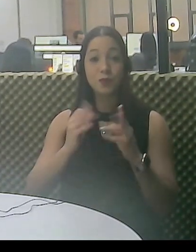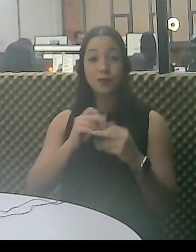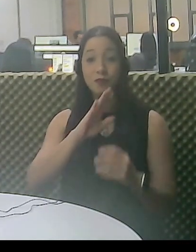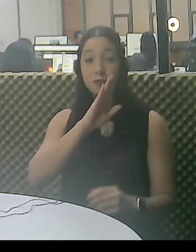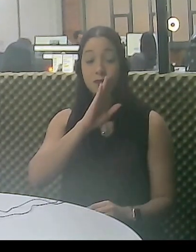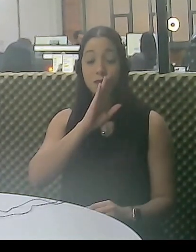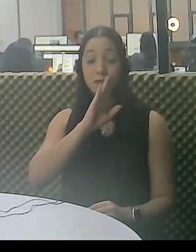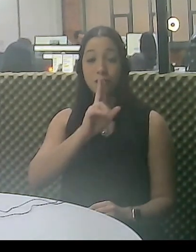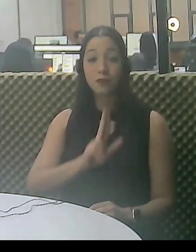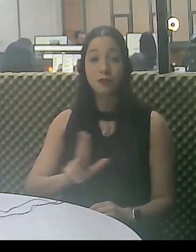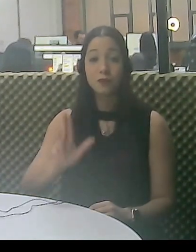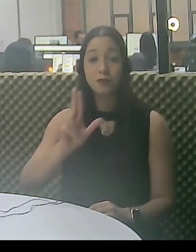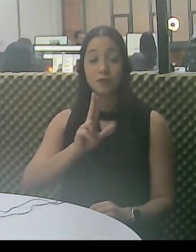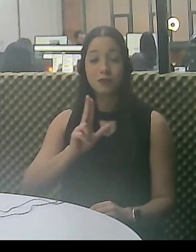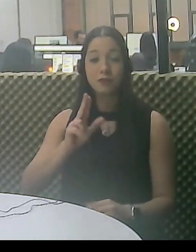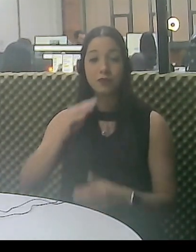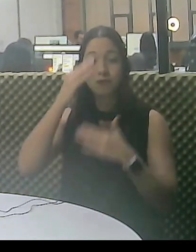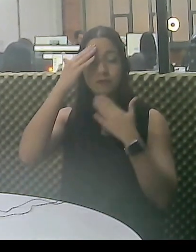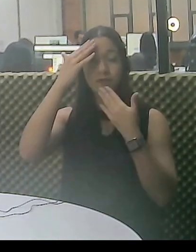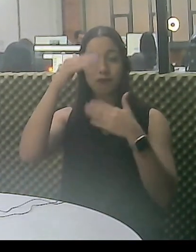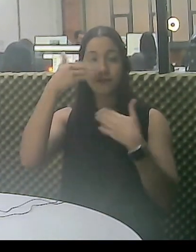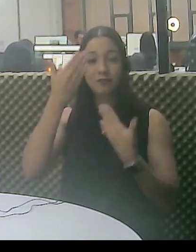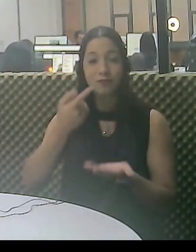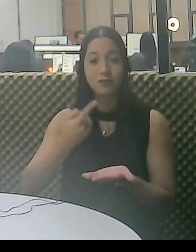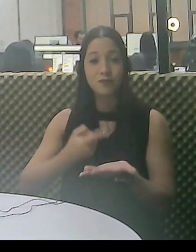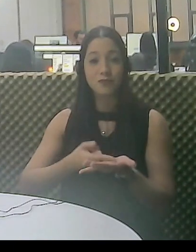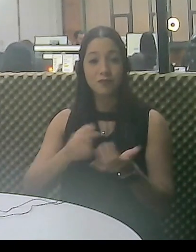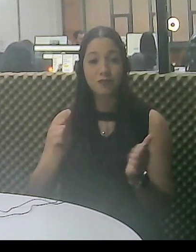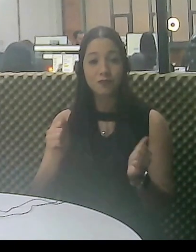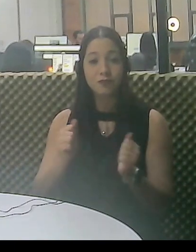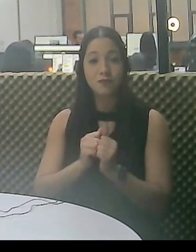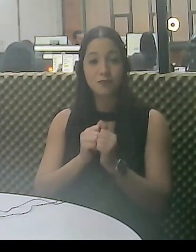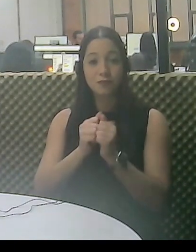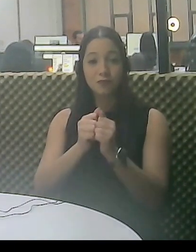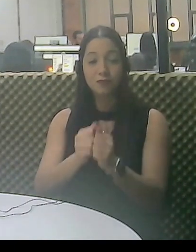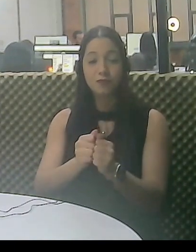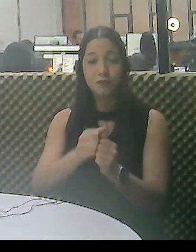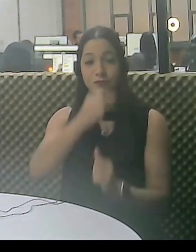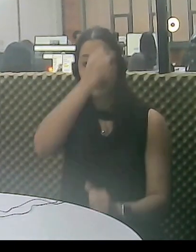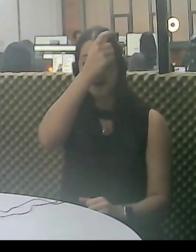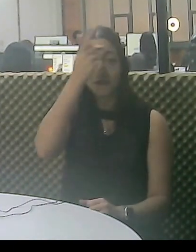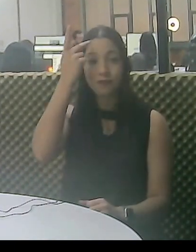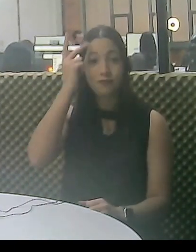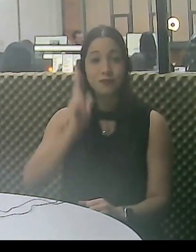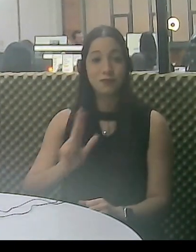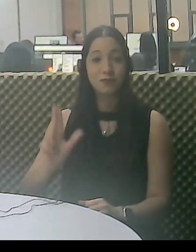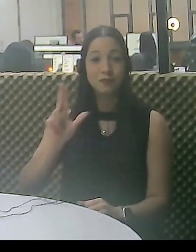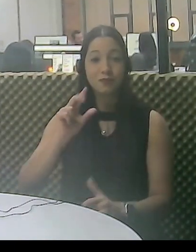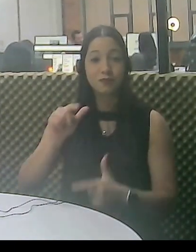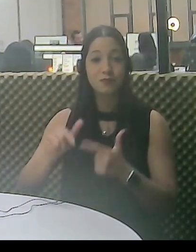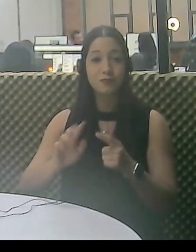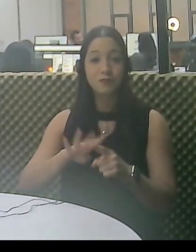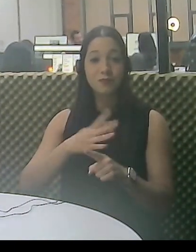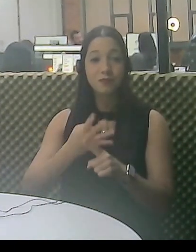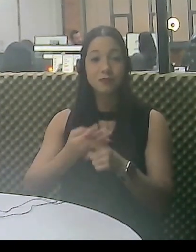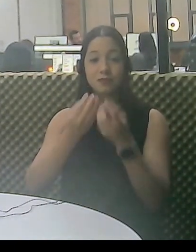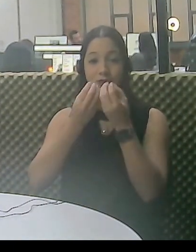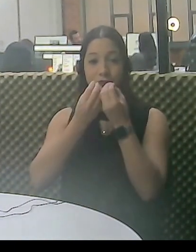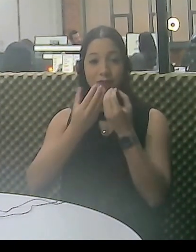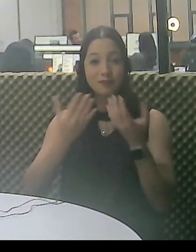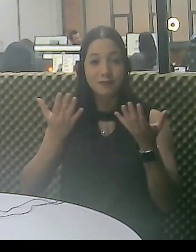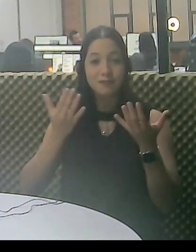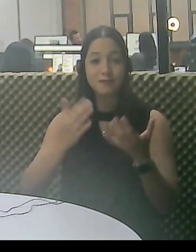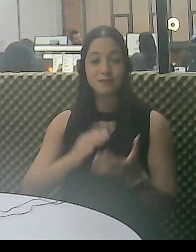as mães de Uberlândia, nossa homenagem é o compromisso de estar sempre ao seu lado. Prefeitura de Uberlândia. Fazer